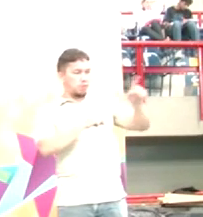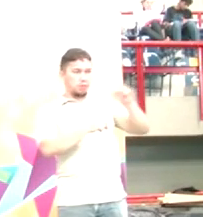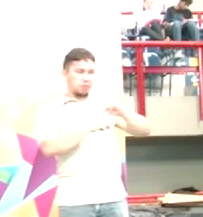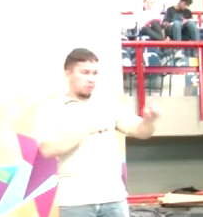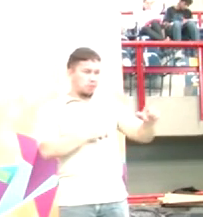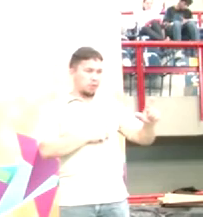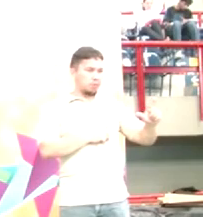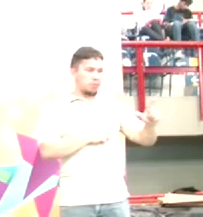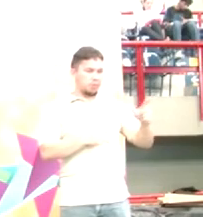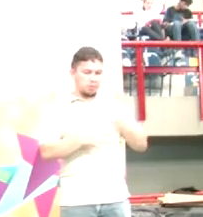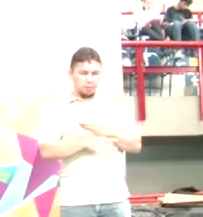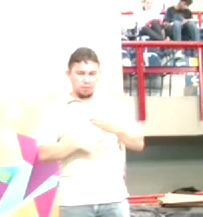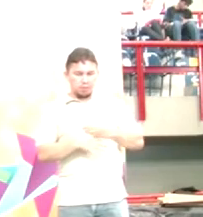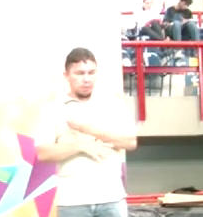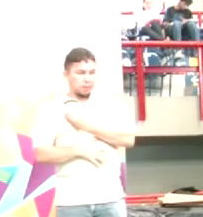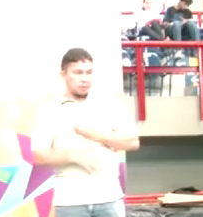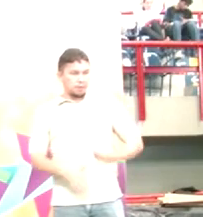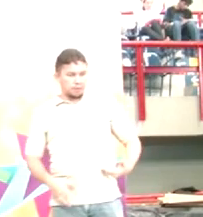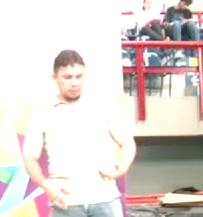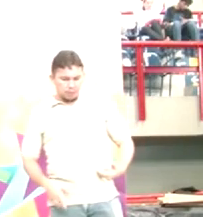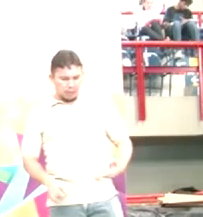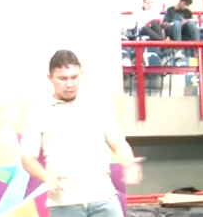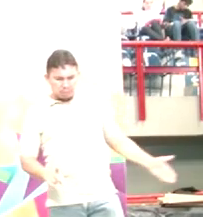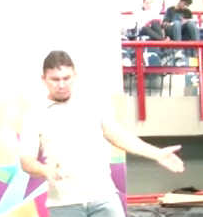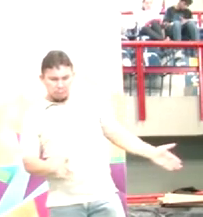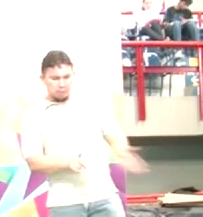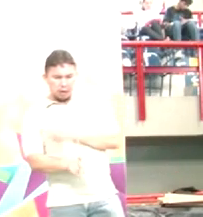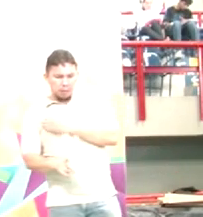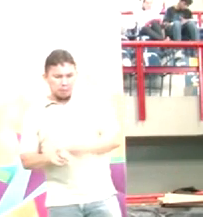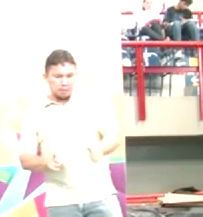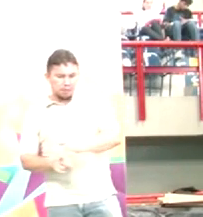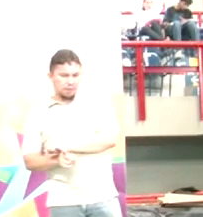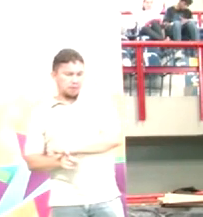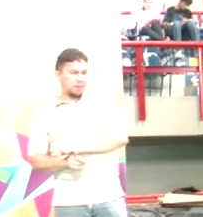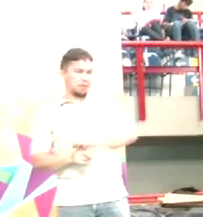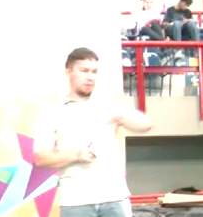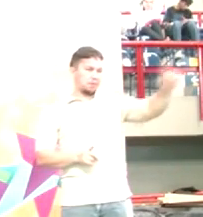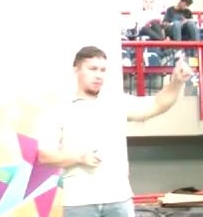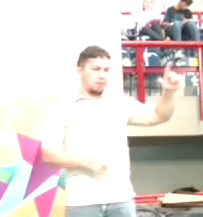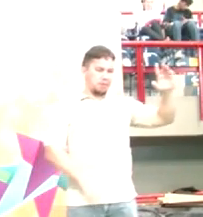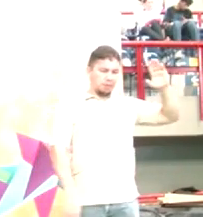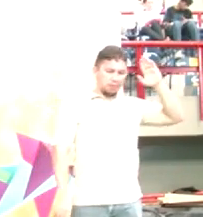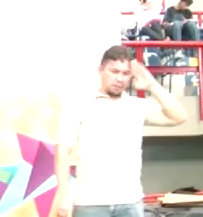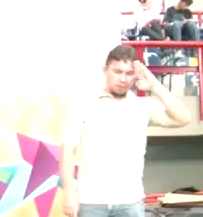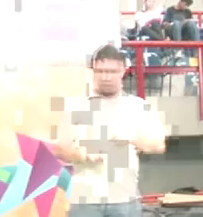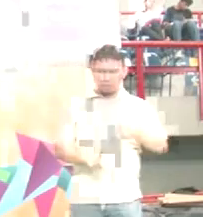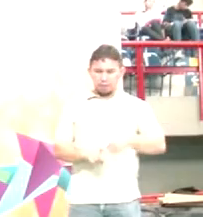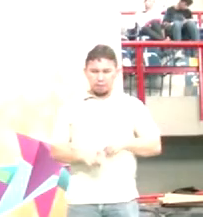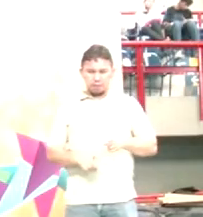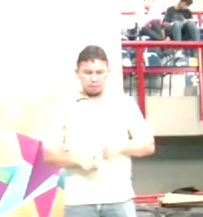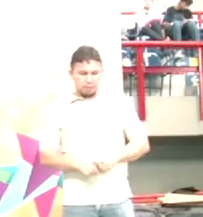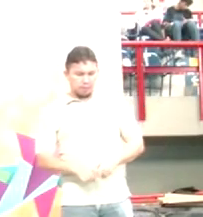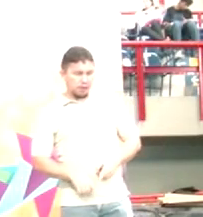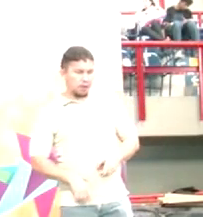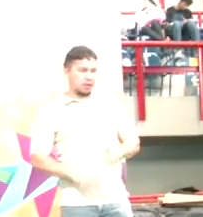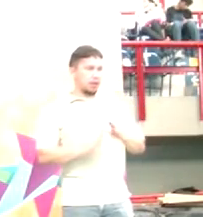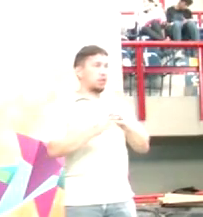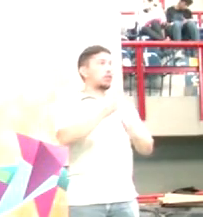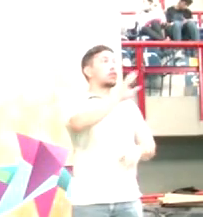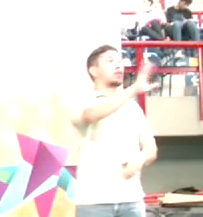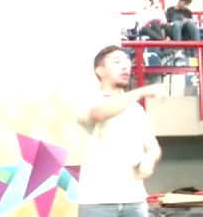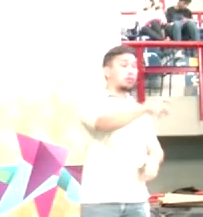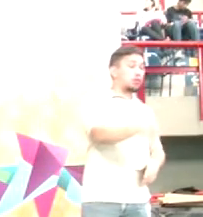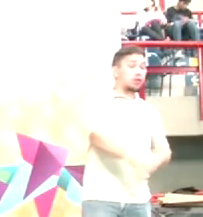Aí aquela coisa, o governo batendo na sua porta com 2 soldados e um médico. Abre a porta, pode